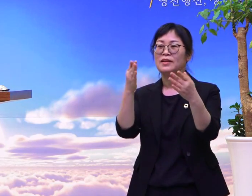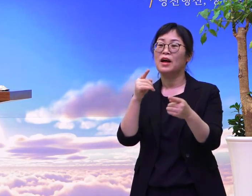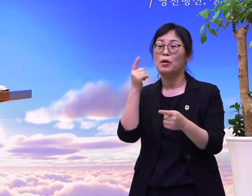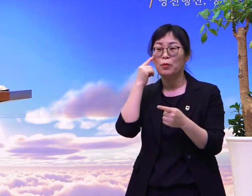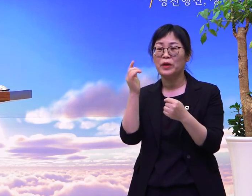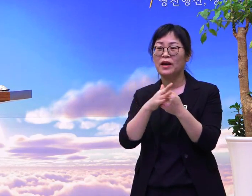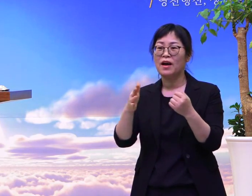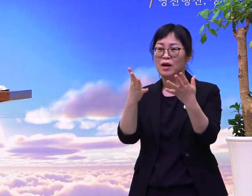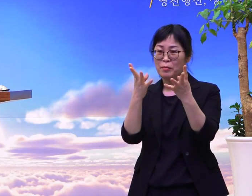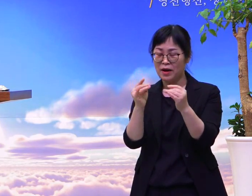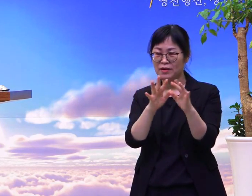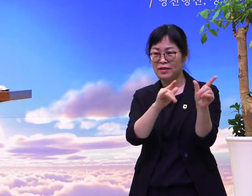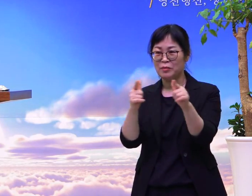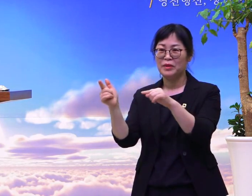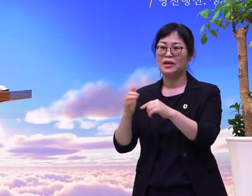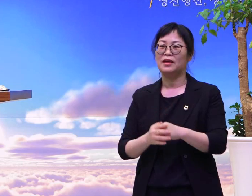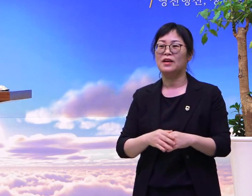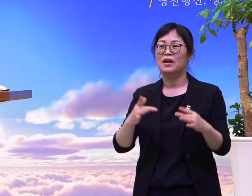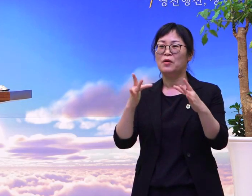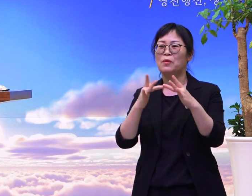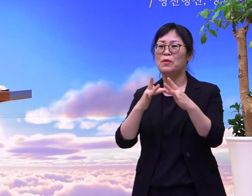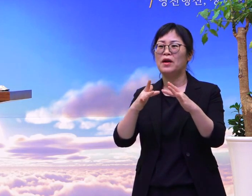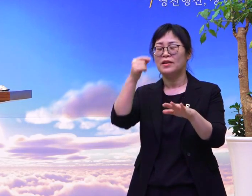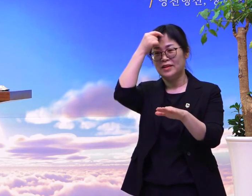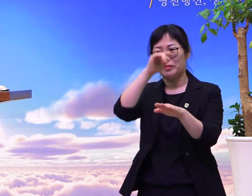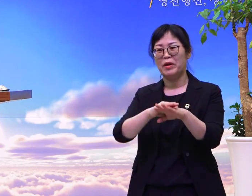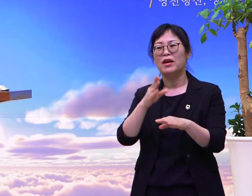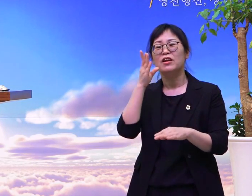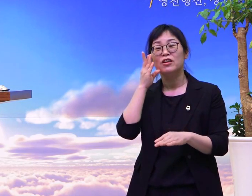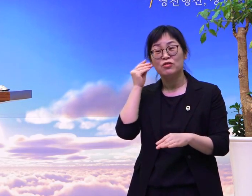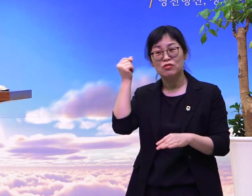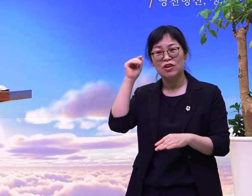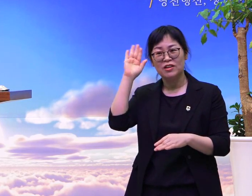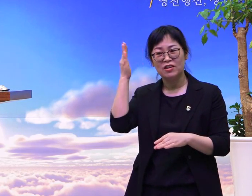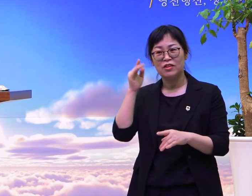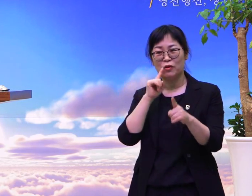많은 분들이 온라인 예배가 익숙해졌다고 이야기를 합니다.